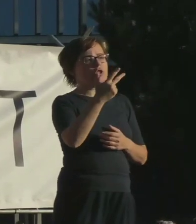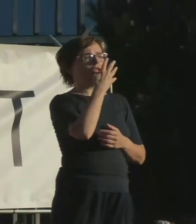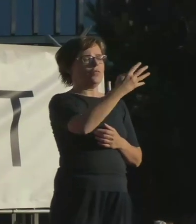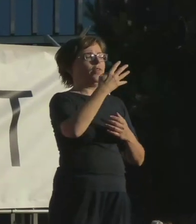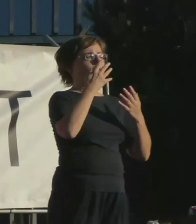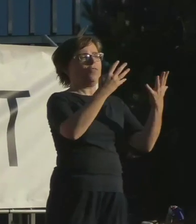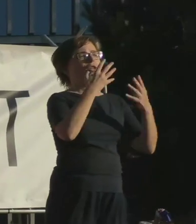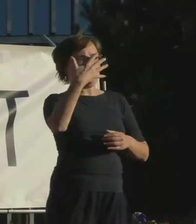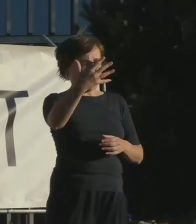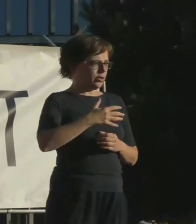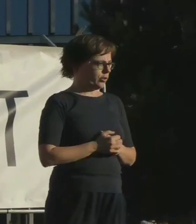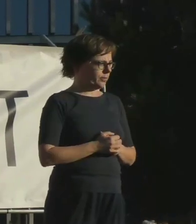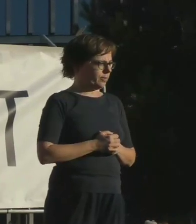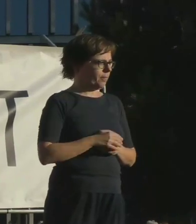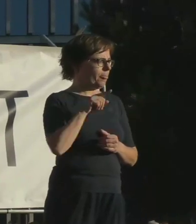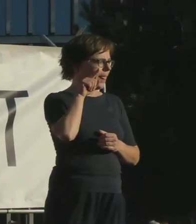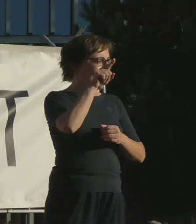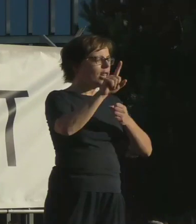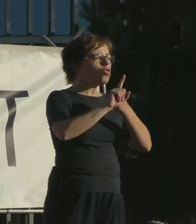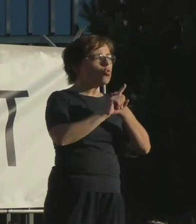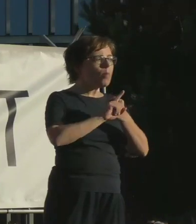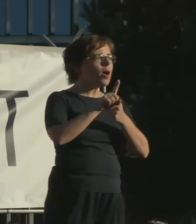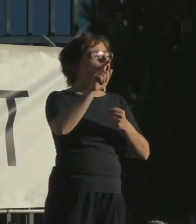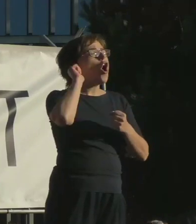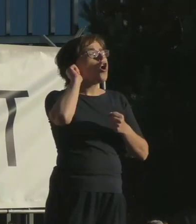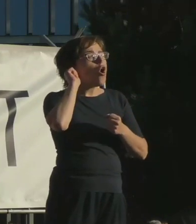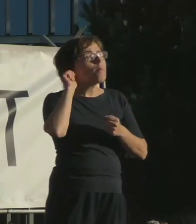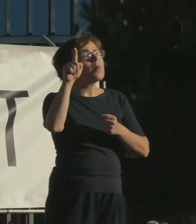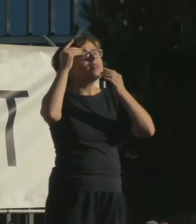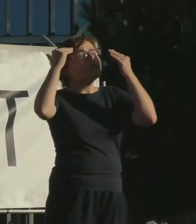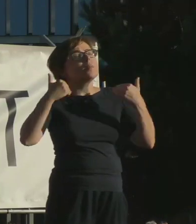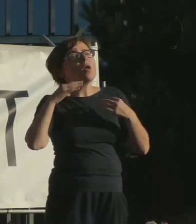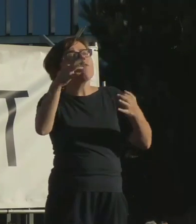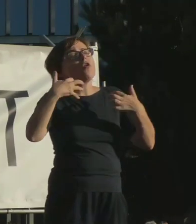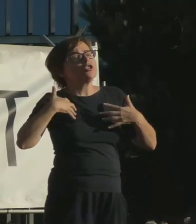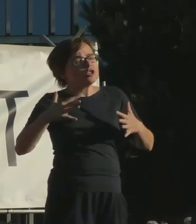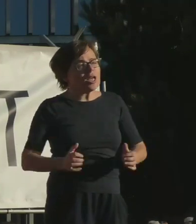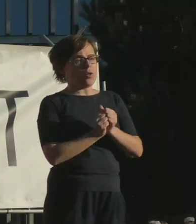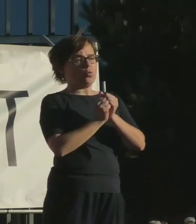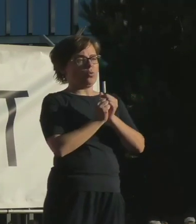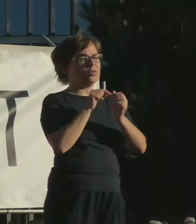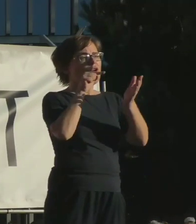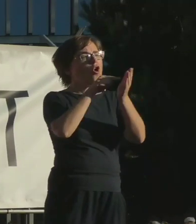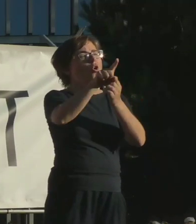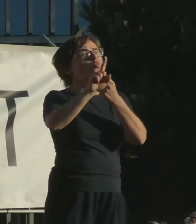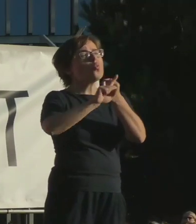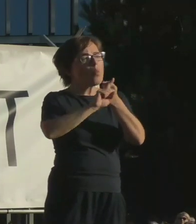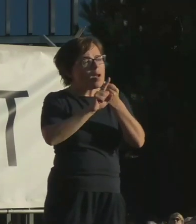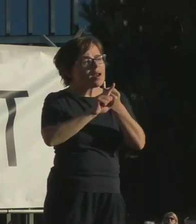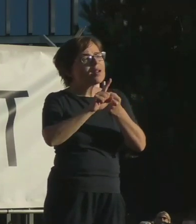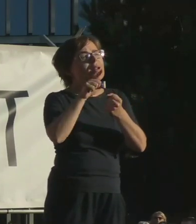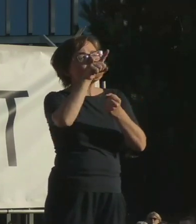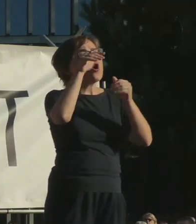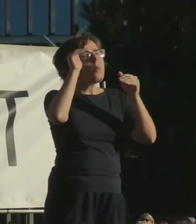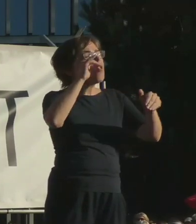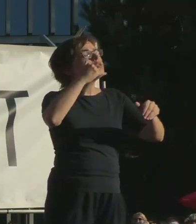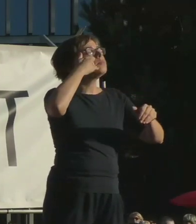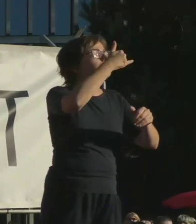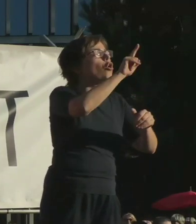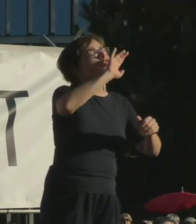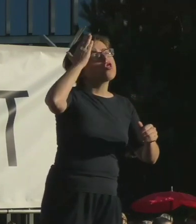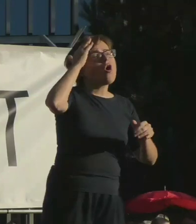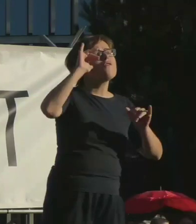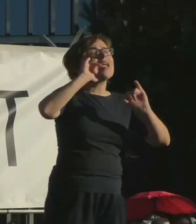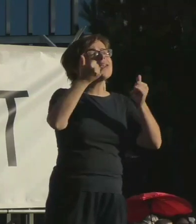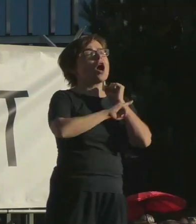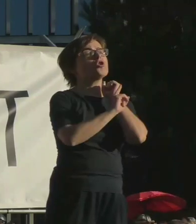226359395. To jest numer, który ratuje życia kobiet w szpitalach. To jest numer, pod którym dowiecie się, jak przerwać